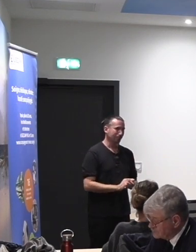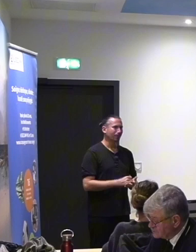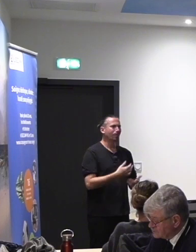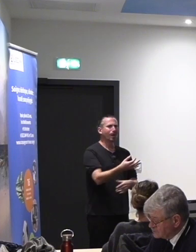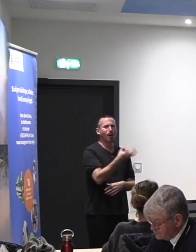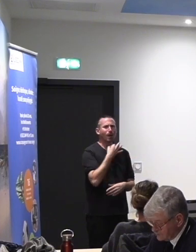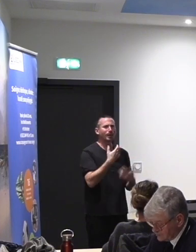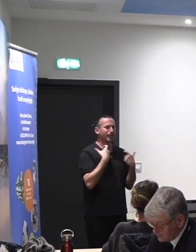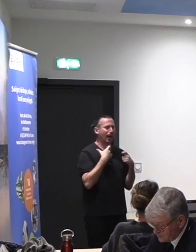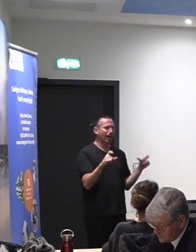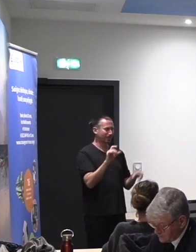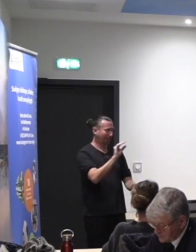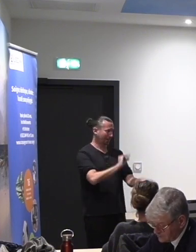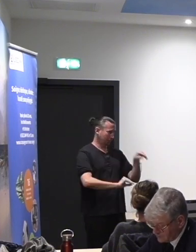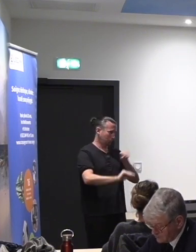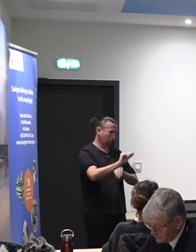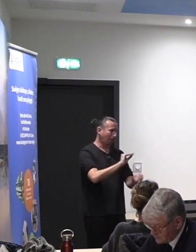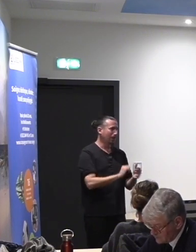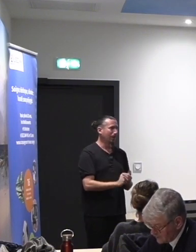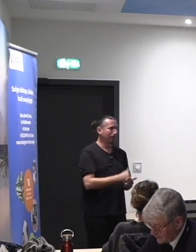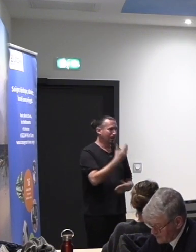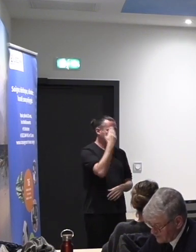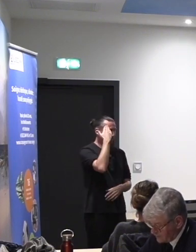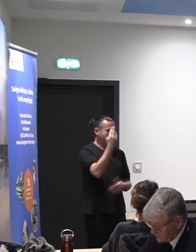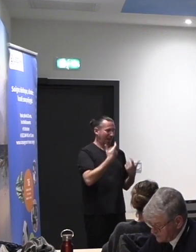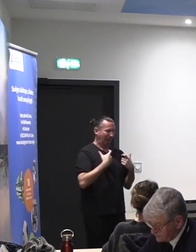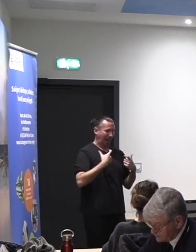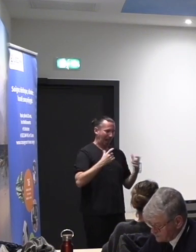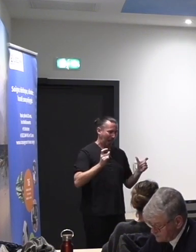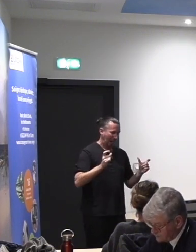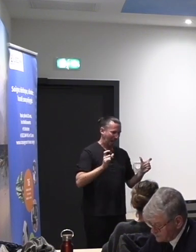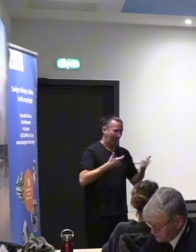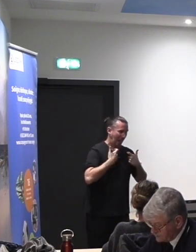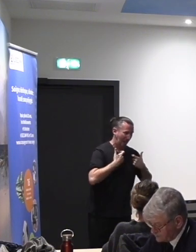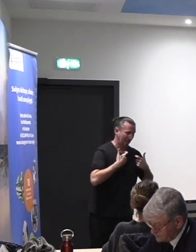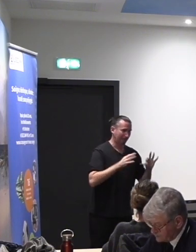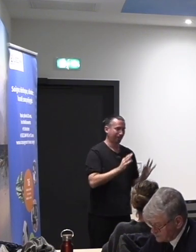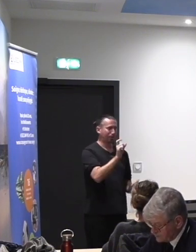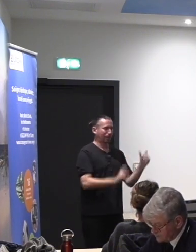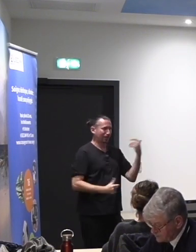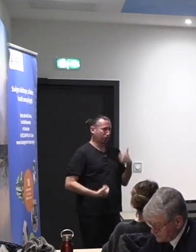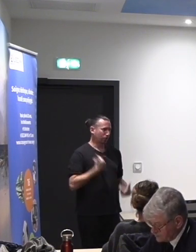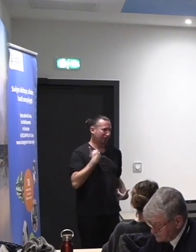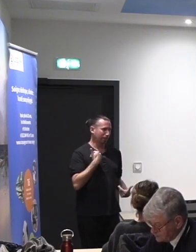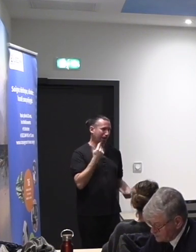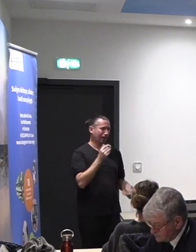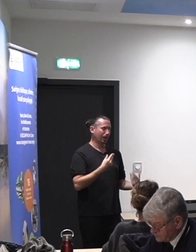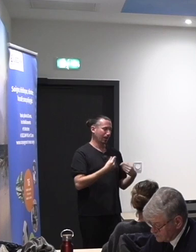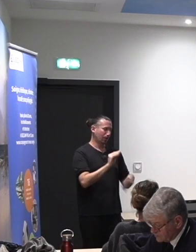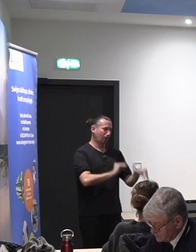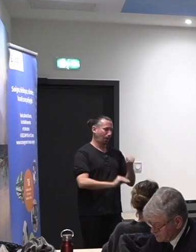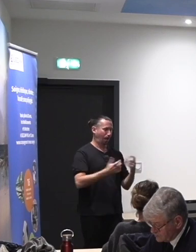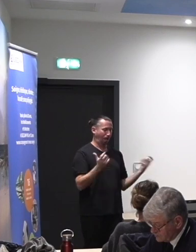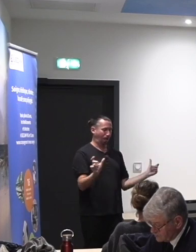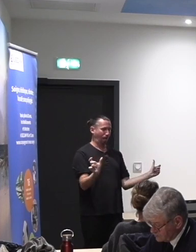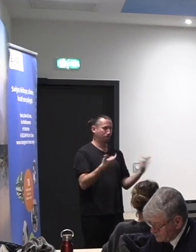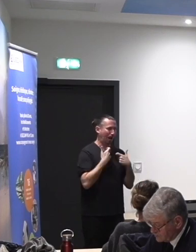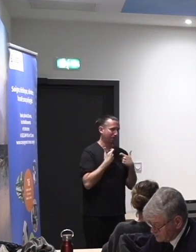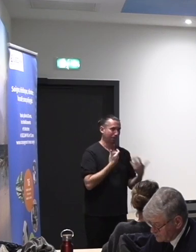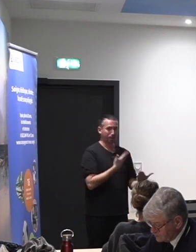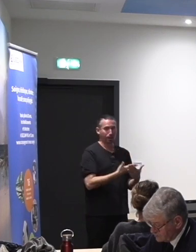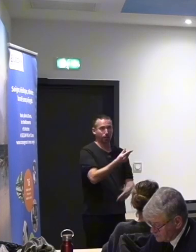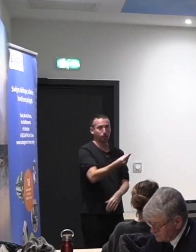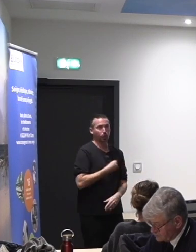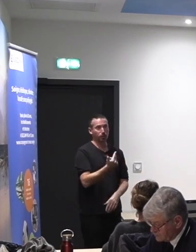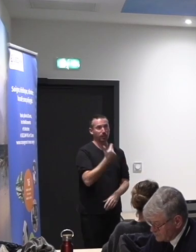soins, et il est évident que plus on bloque l'accès aux soins des personnes handicapées, plus on altère leur qualité de